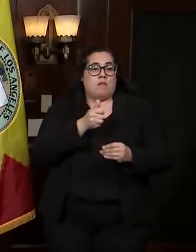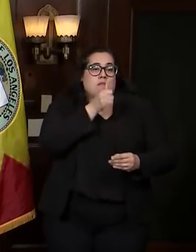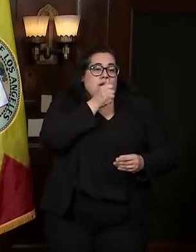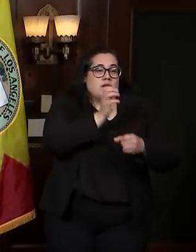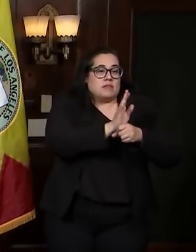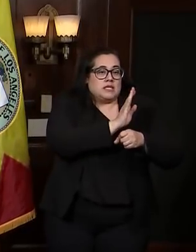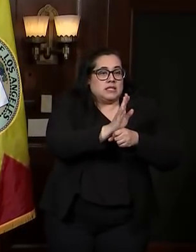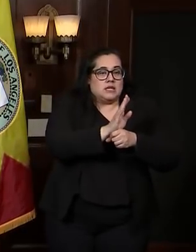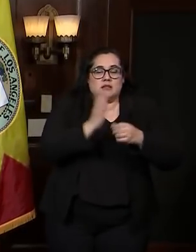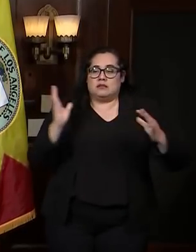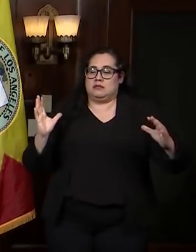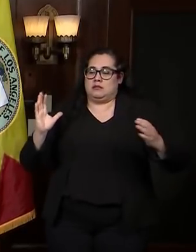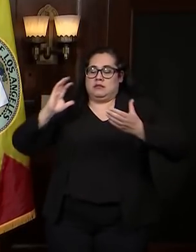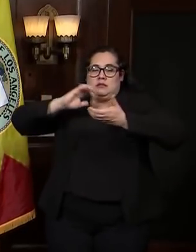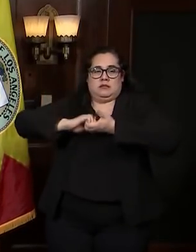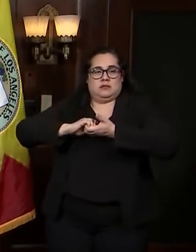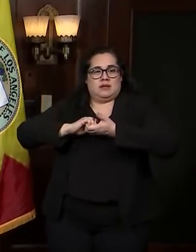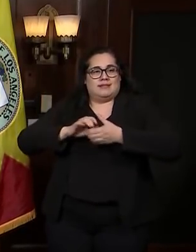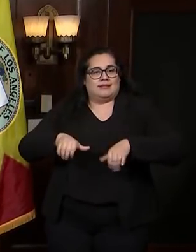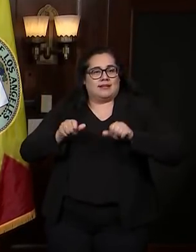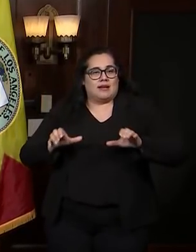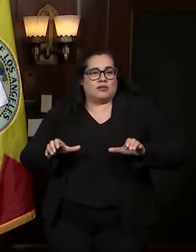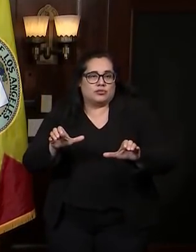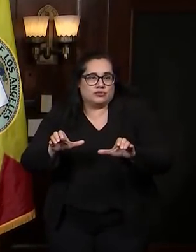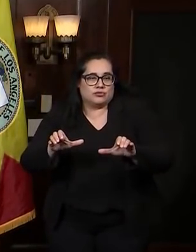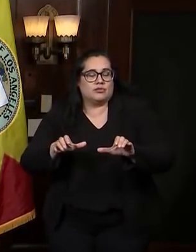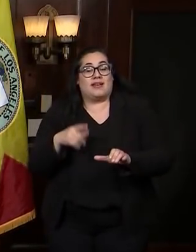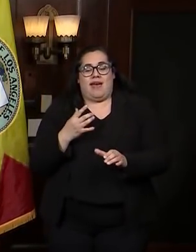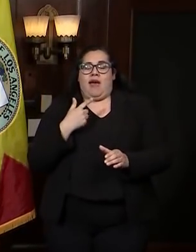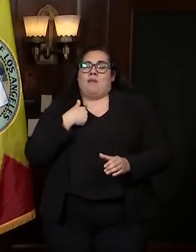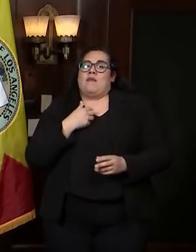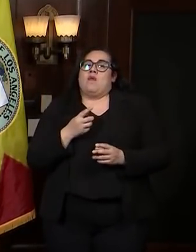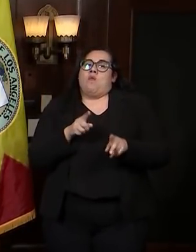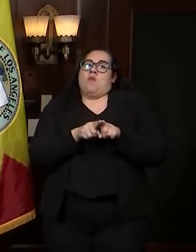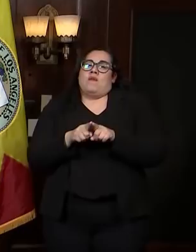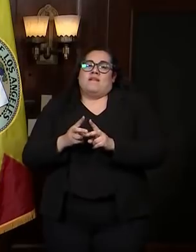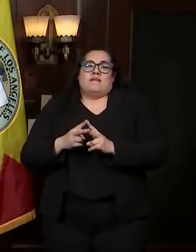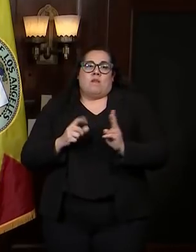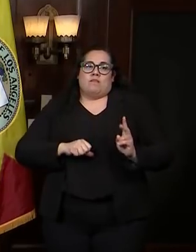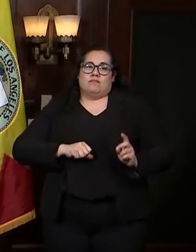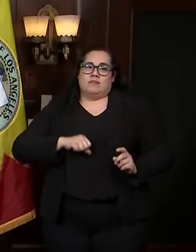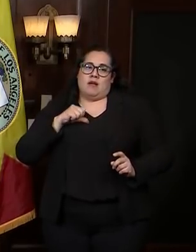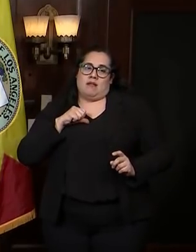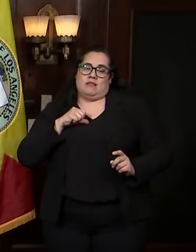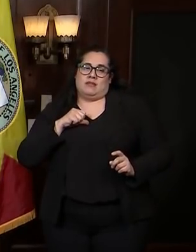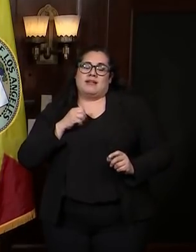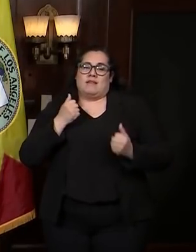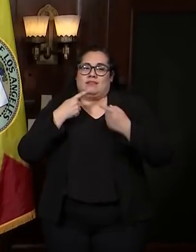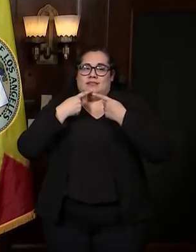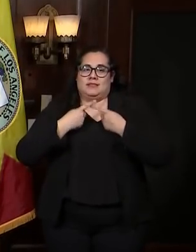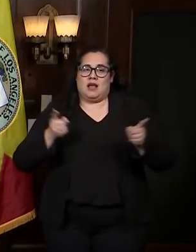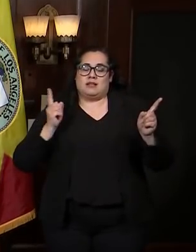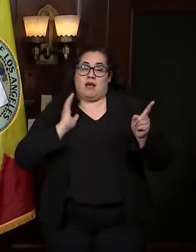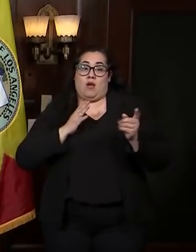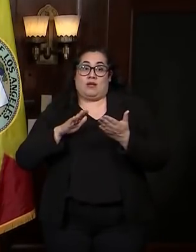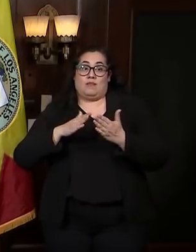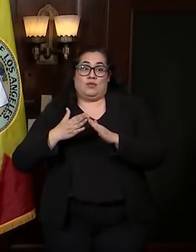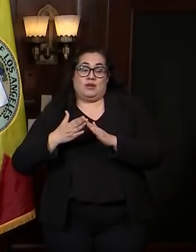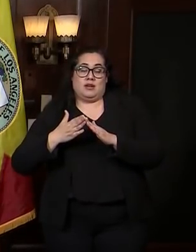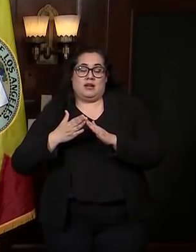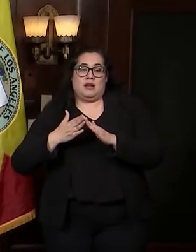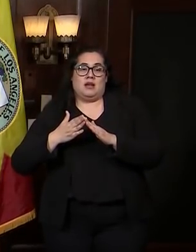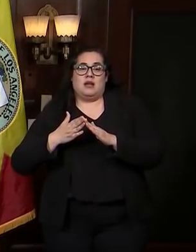privado, se unen en acción. Estoy también orgulloso de anunciar que nuestra comunidad